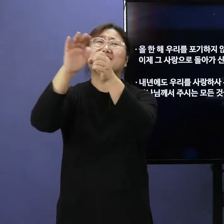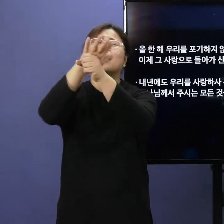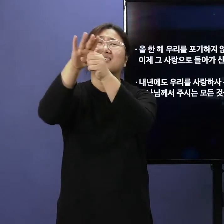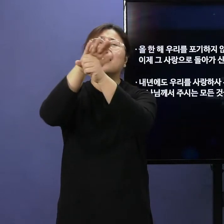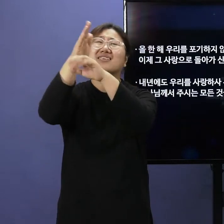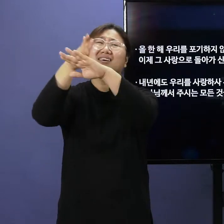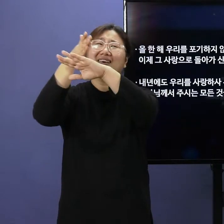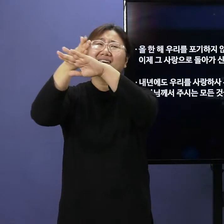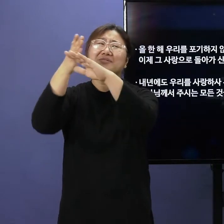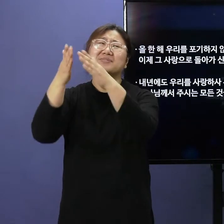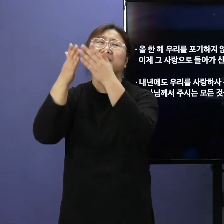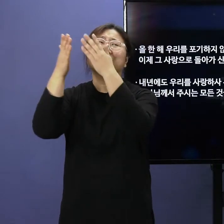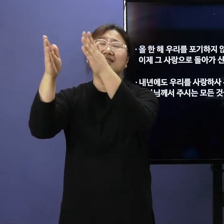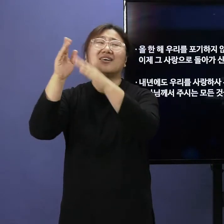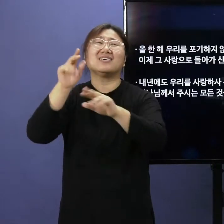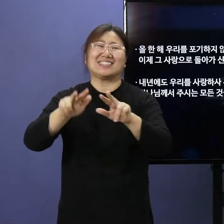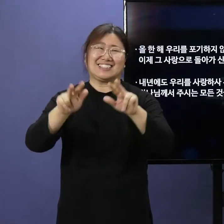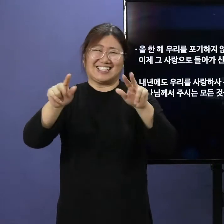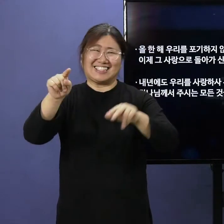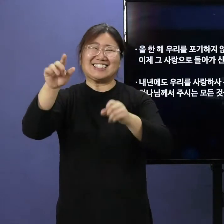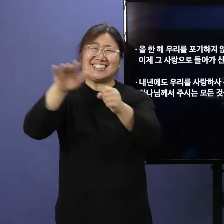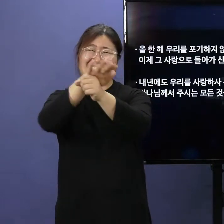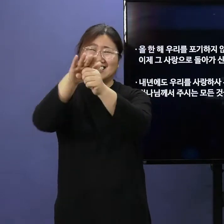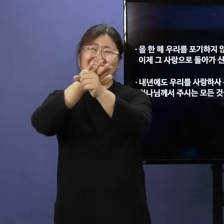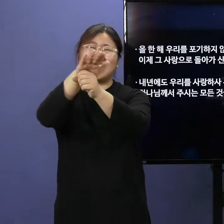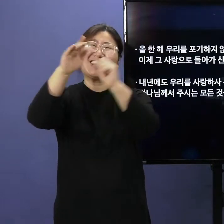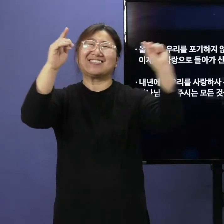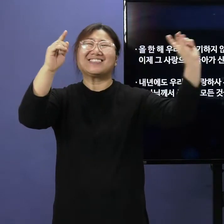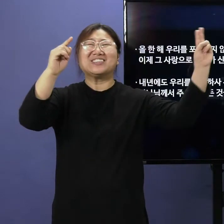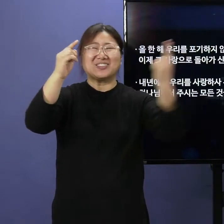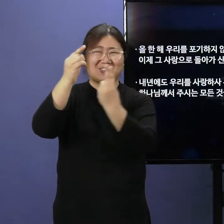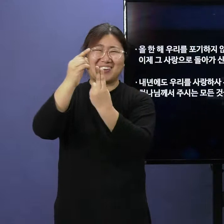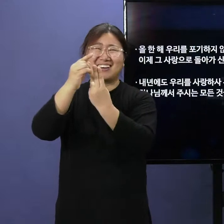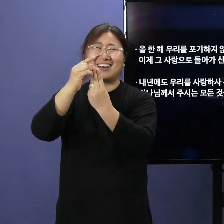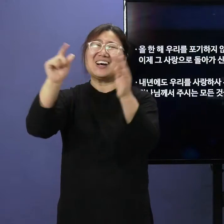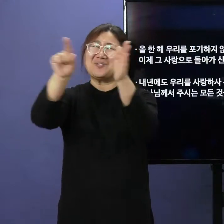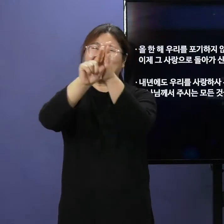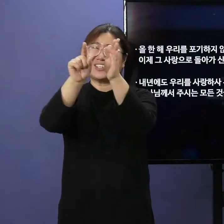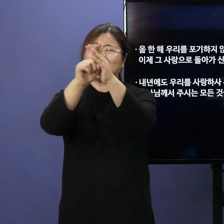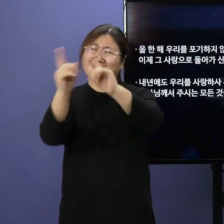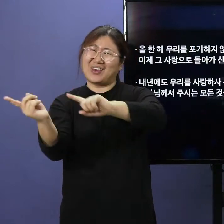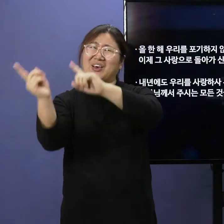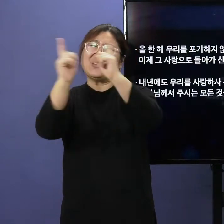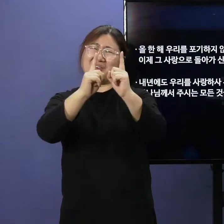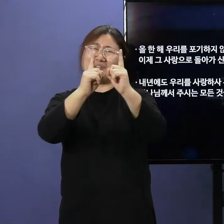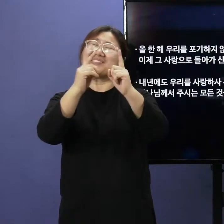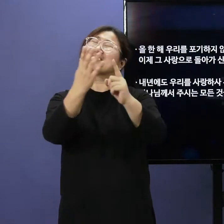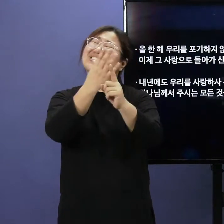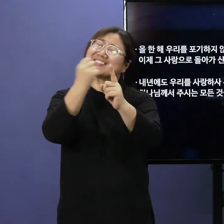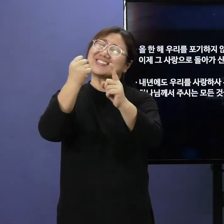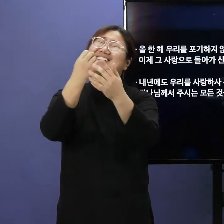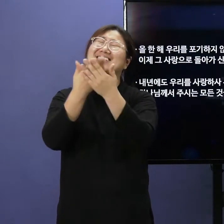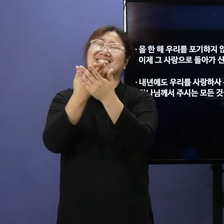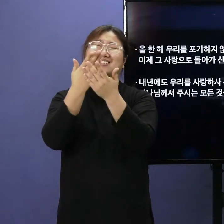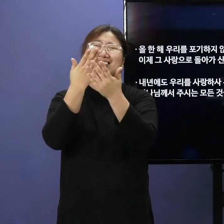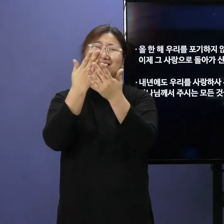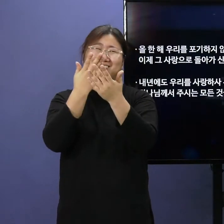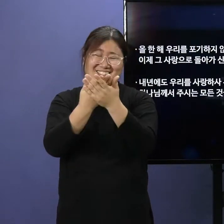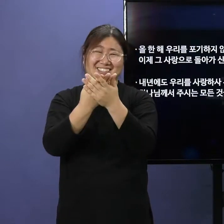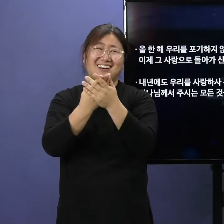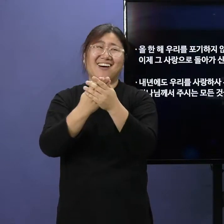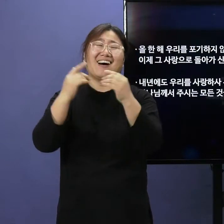하나님 올 한 해도 우리를 포기하지 않으시고 우리를 이렇게 붙잡아 주시고 그 사랑으로 채워주신 하나님